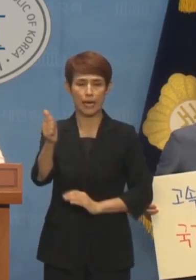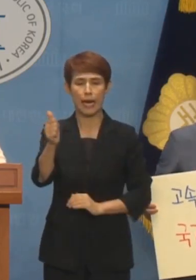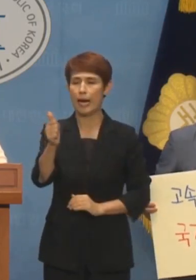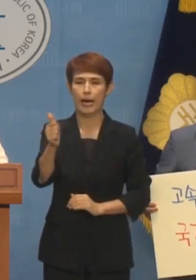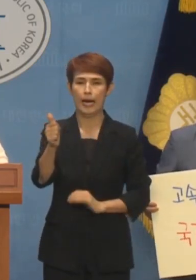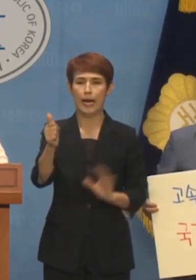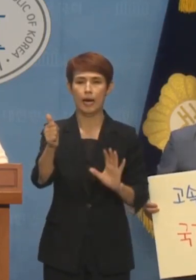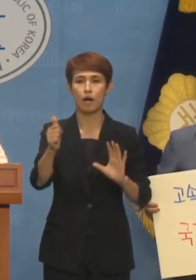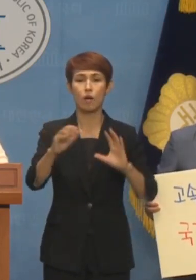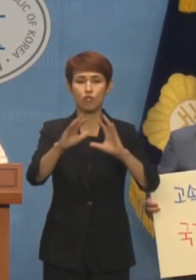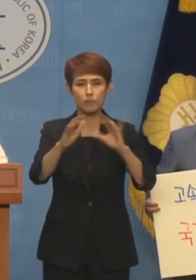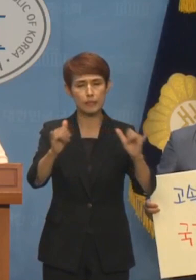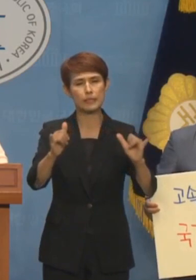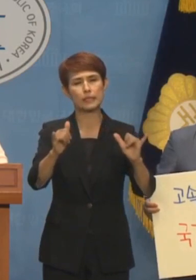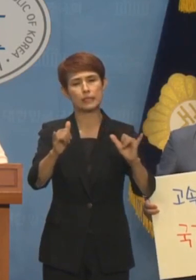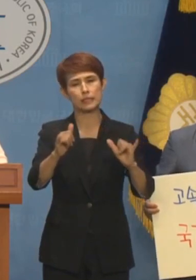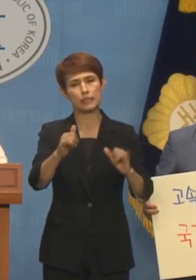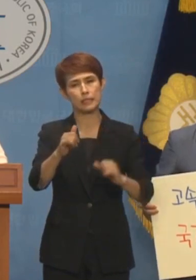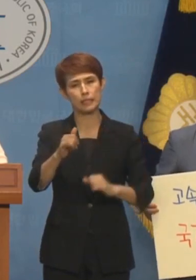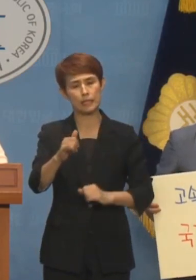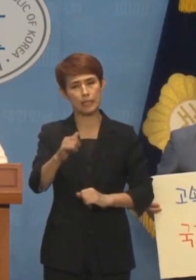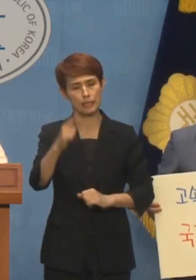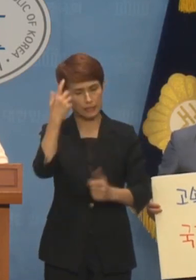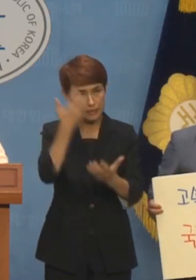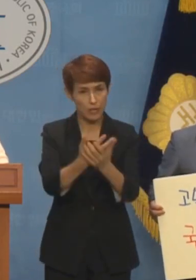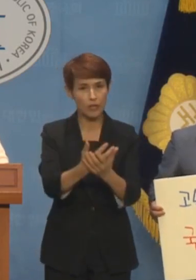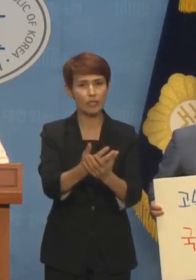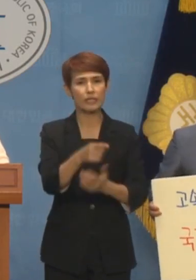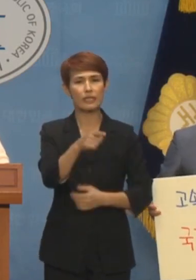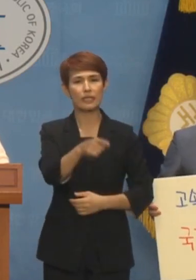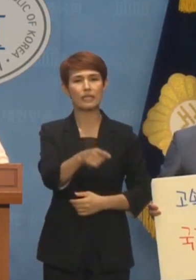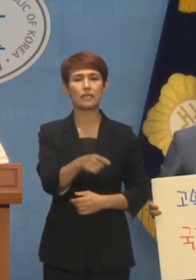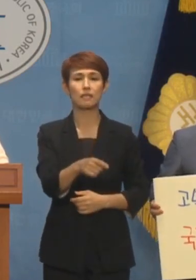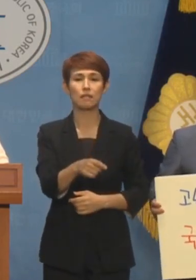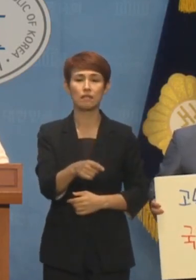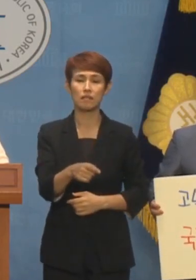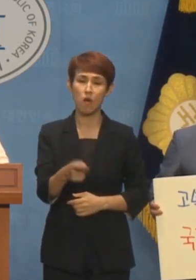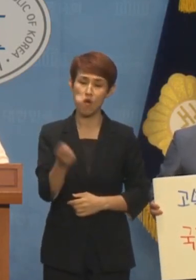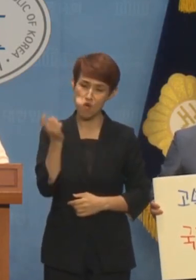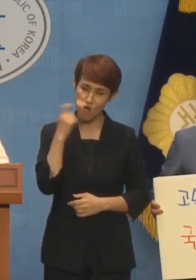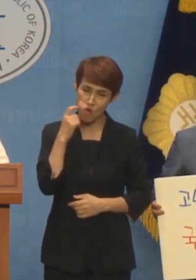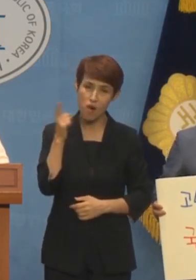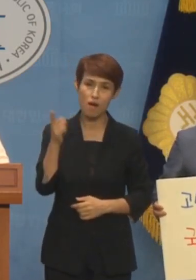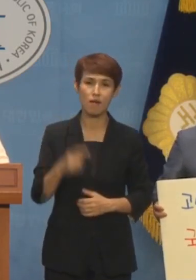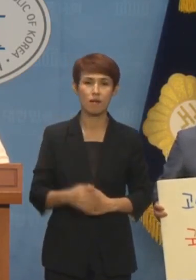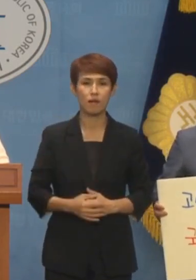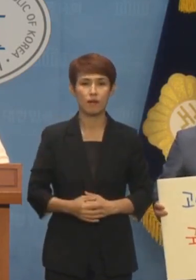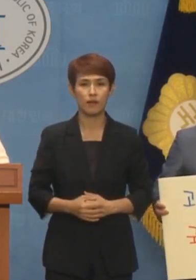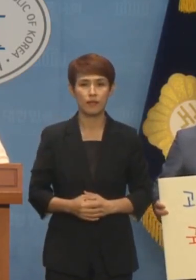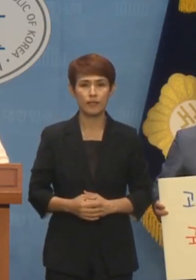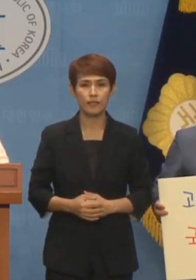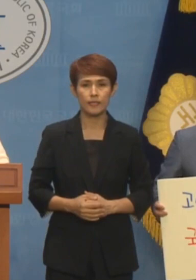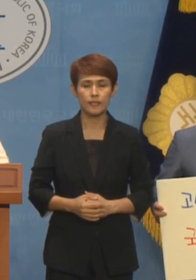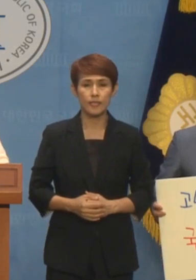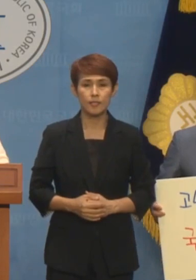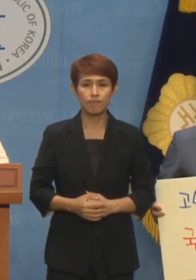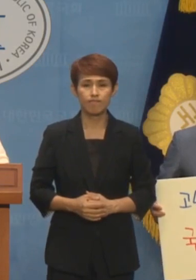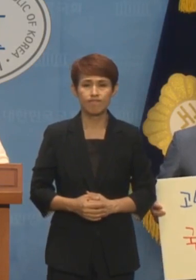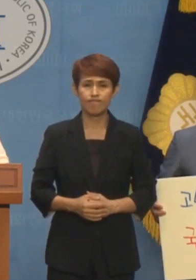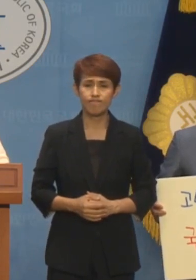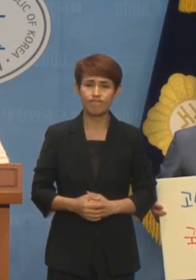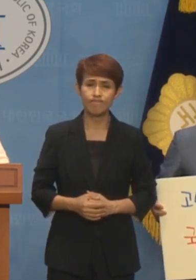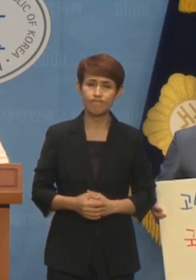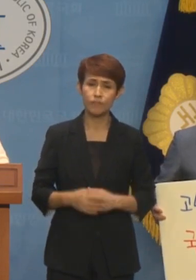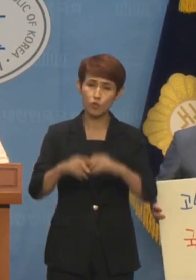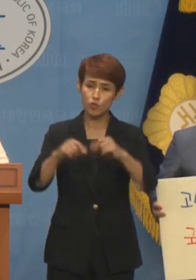하면서 국민을 황당하게 하고 일타 거짓말쟁이로 등극을 했습니다. 그래서 그동안 무엇을 하고